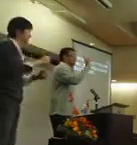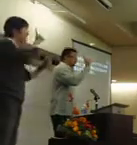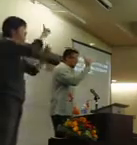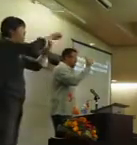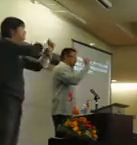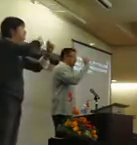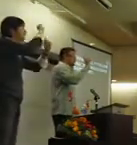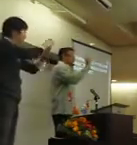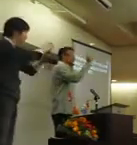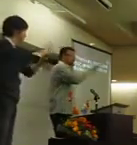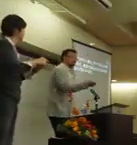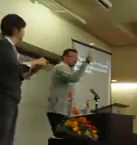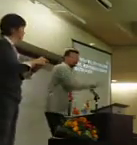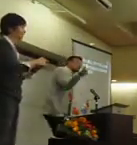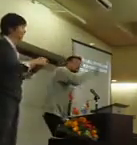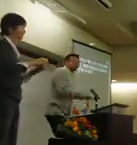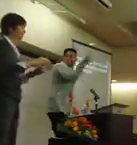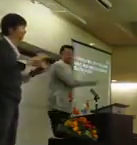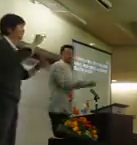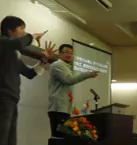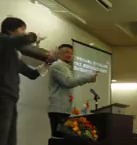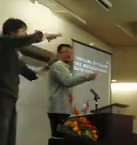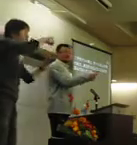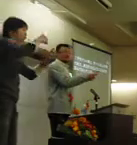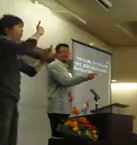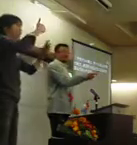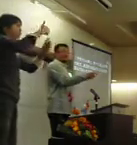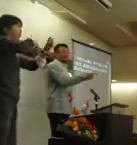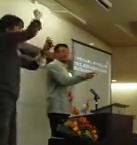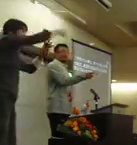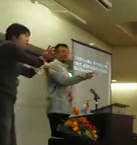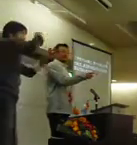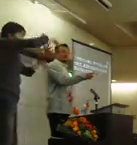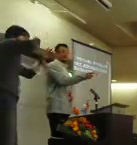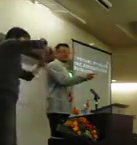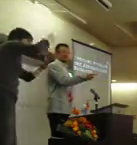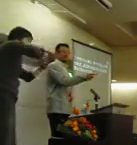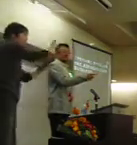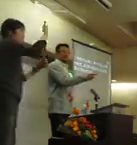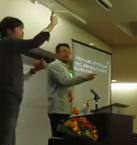年間に地球6周してるんですよ。